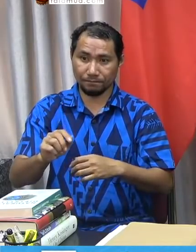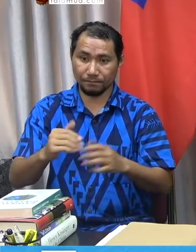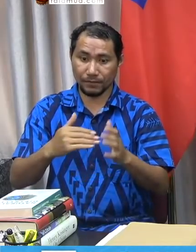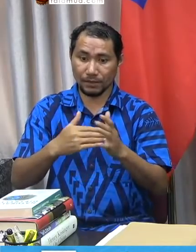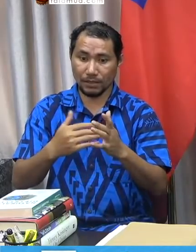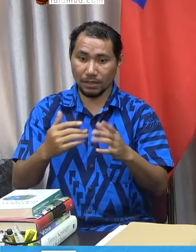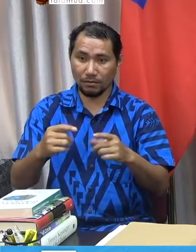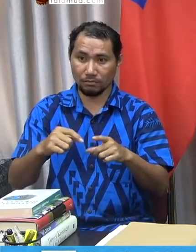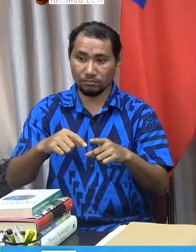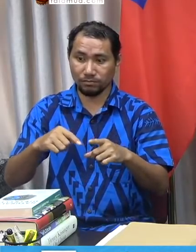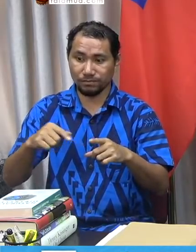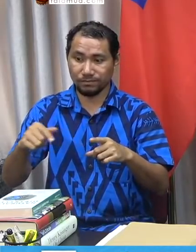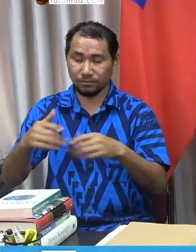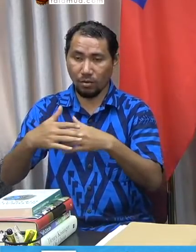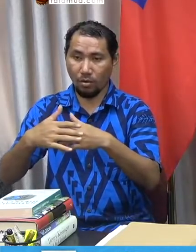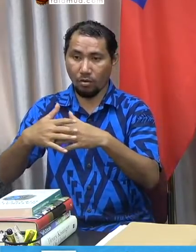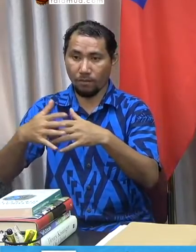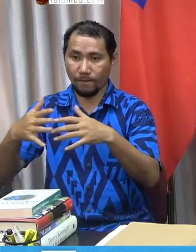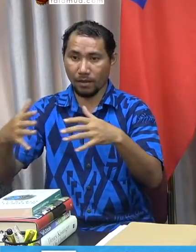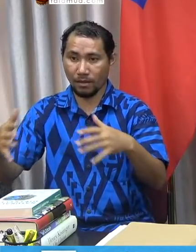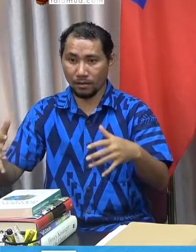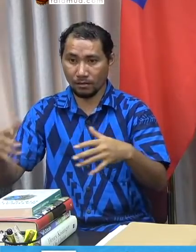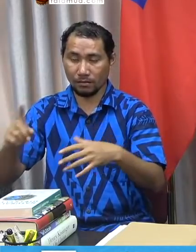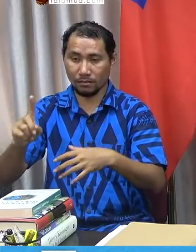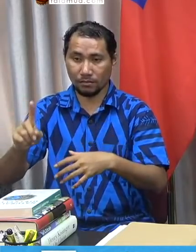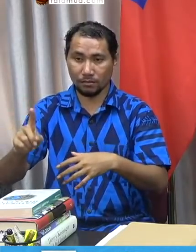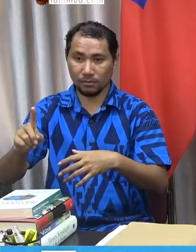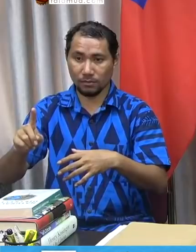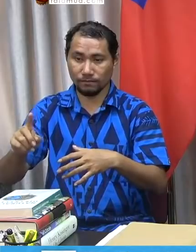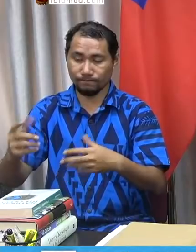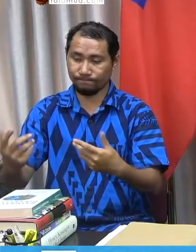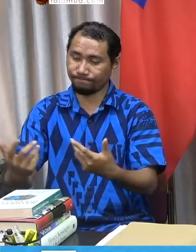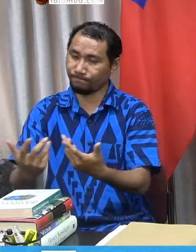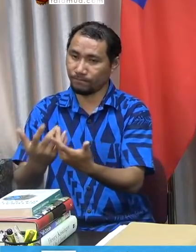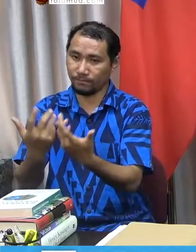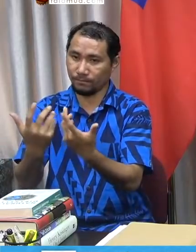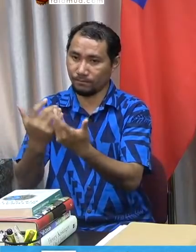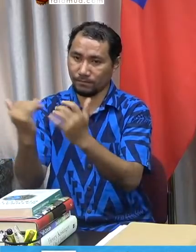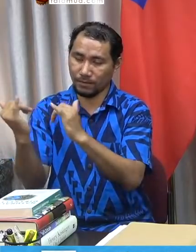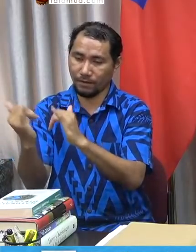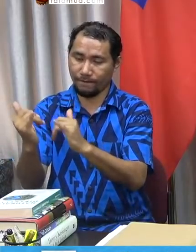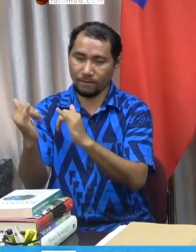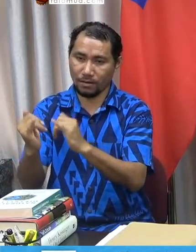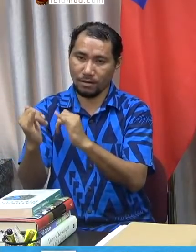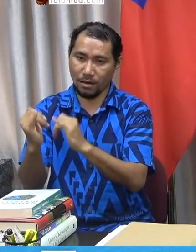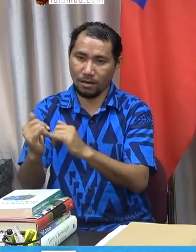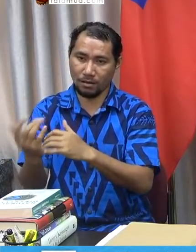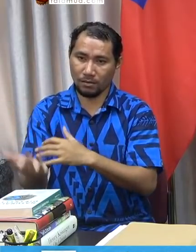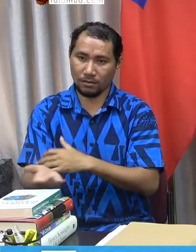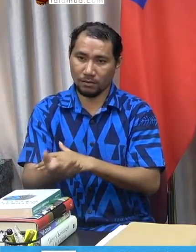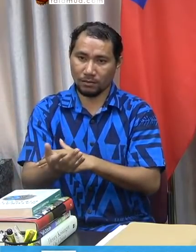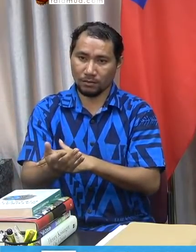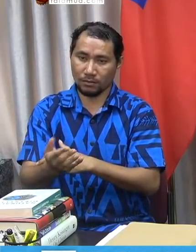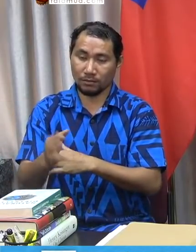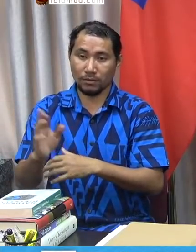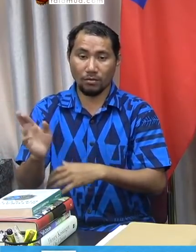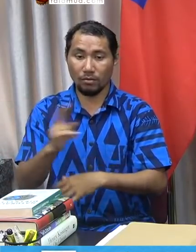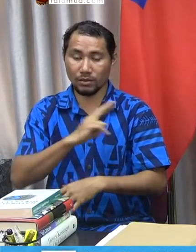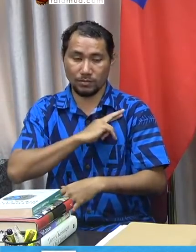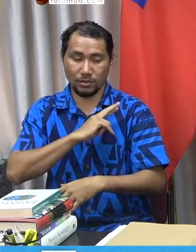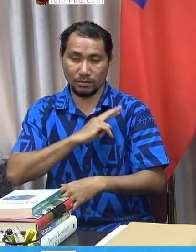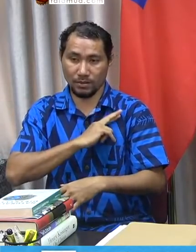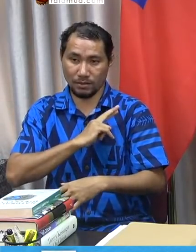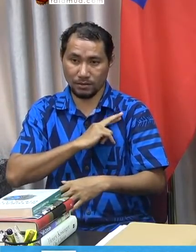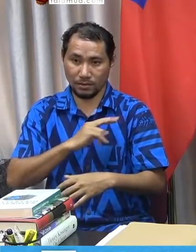tatala mai e te lē lava ia le afaina o le tulaga o tofiga tau